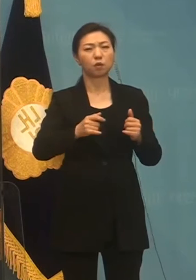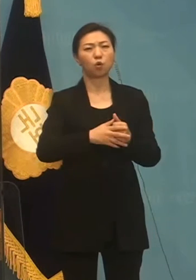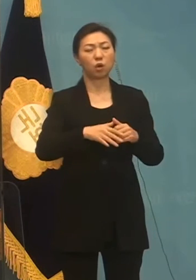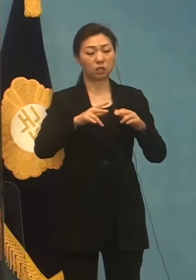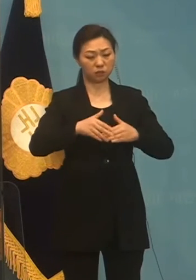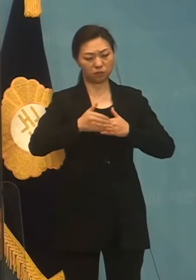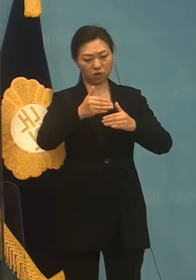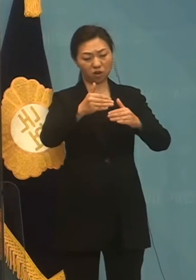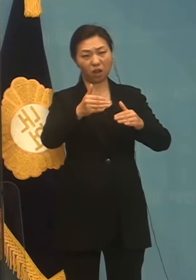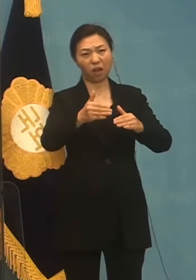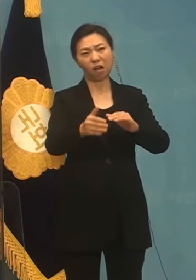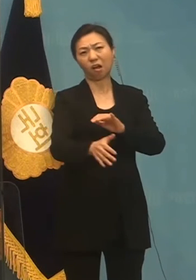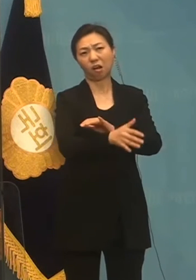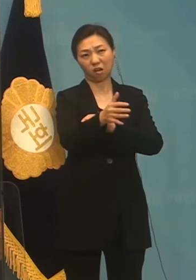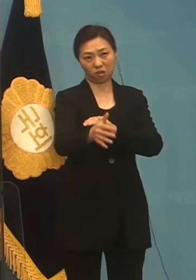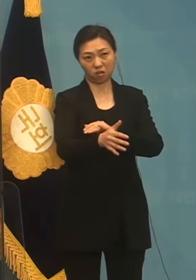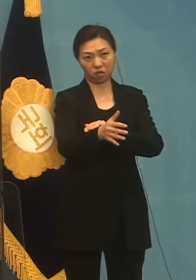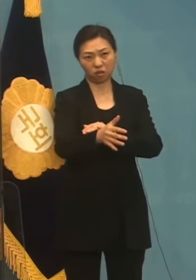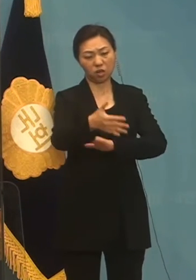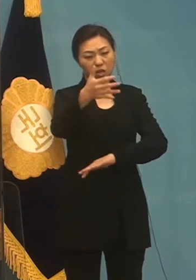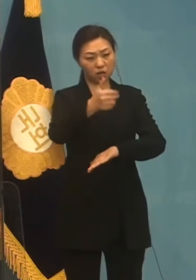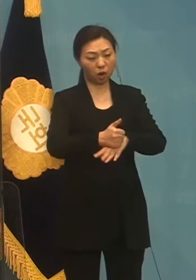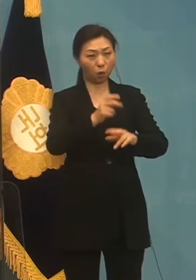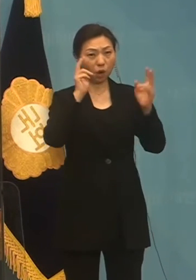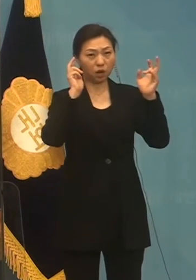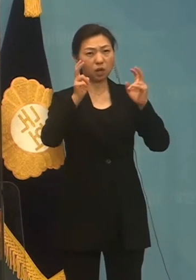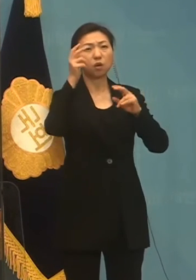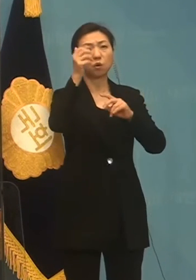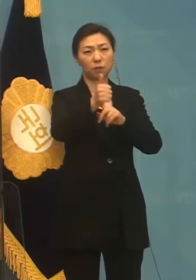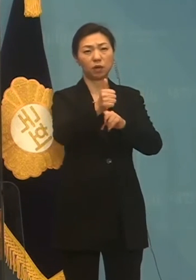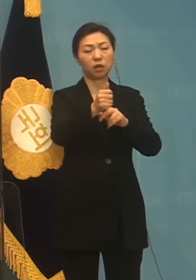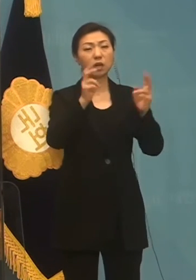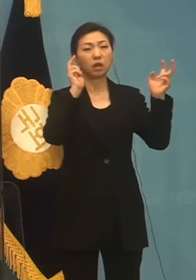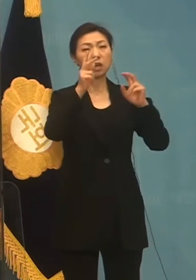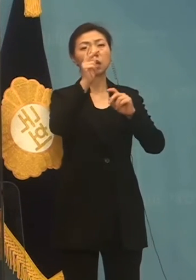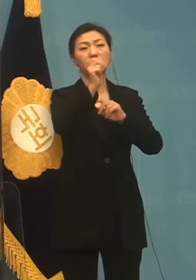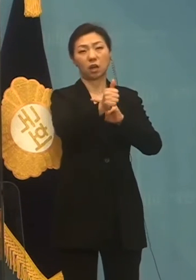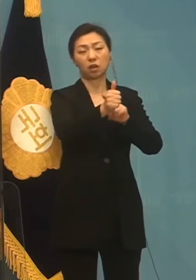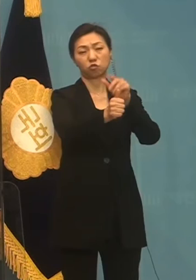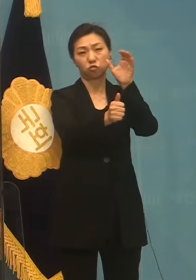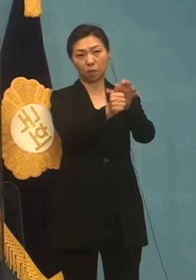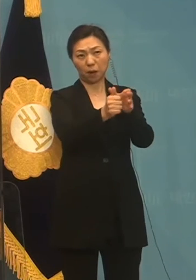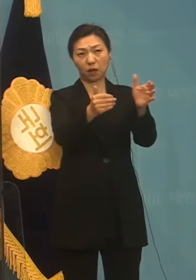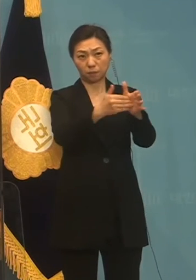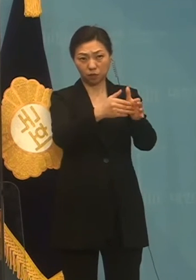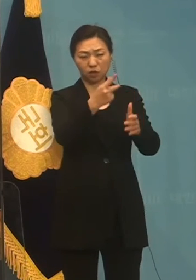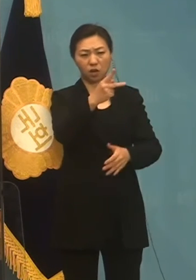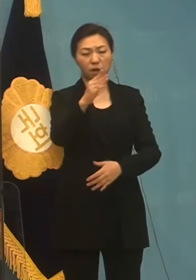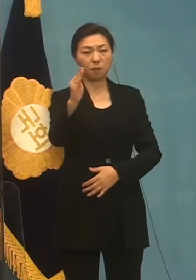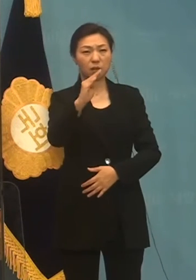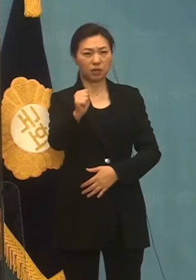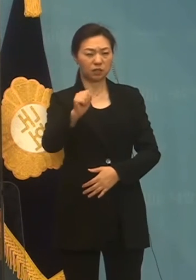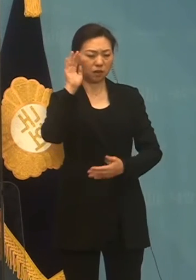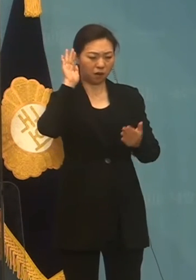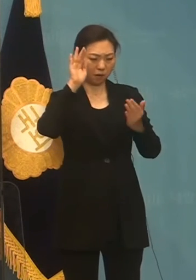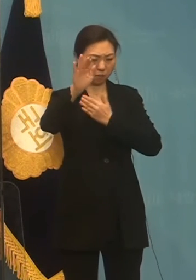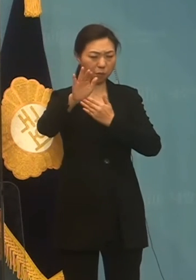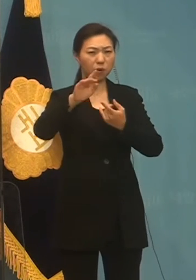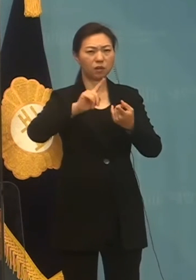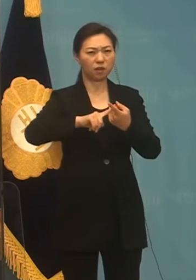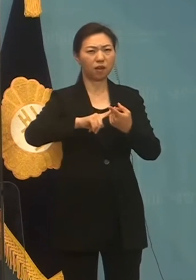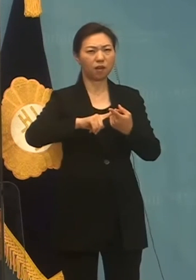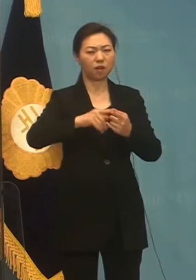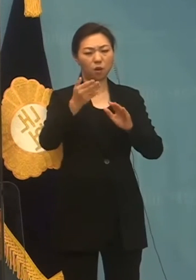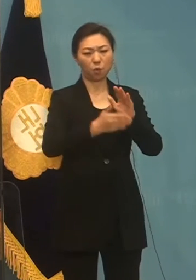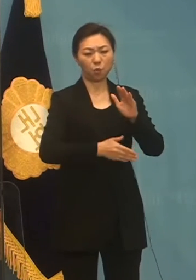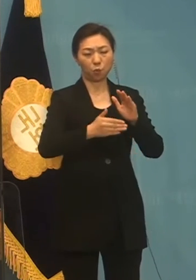무력화된 절차를 통해 KBS 사장에 임명되는 것은 향후 KBS의 중립성에도 부담만